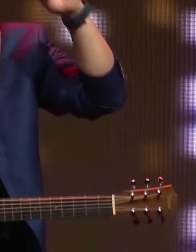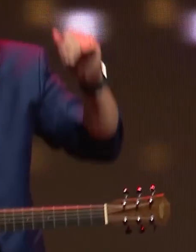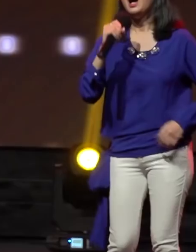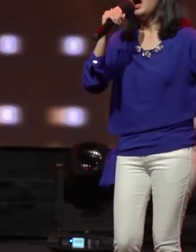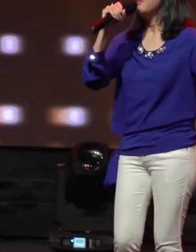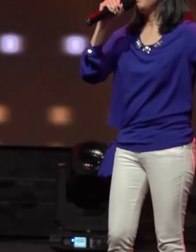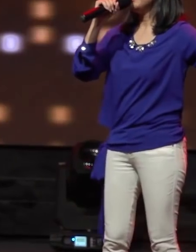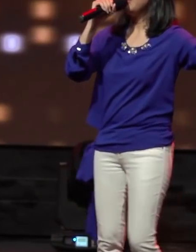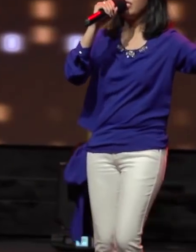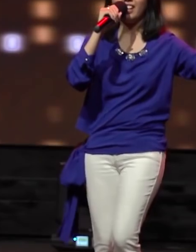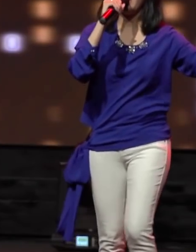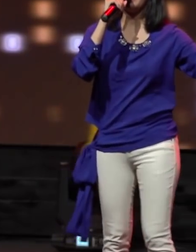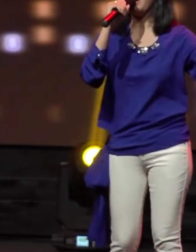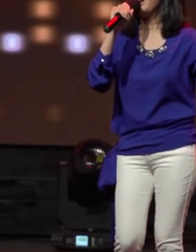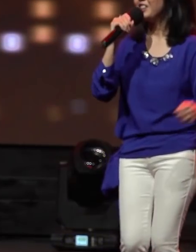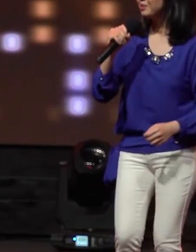memuji Dia,